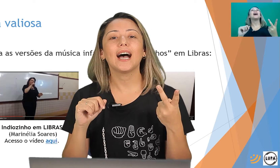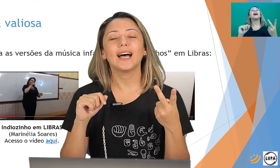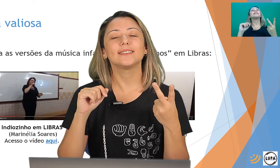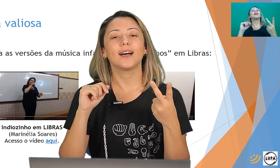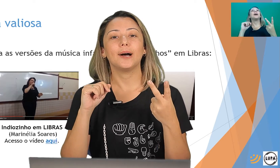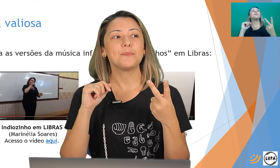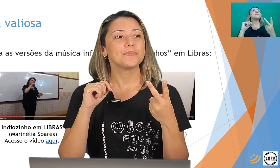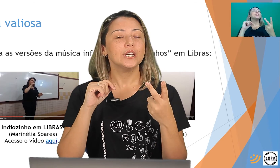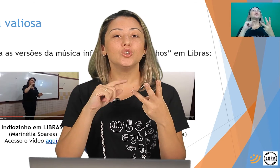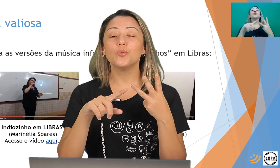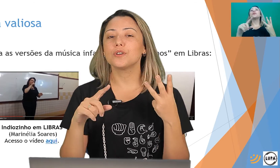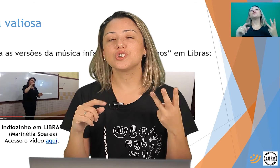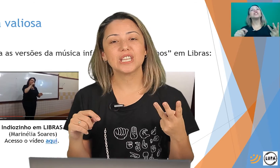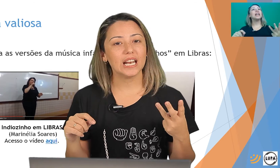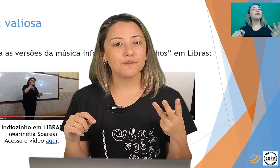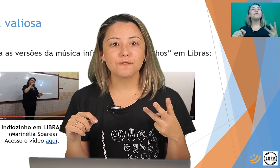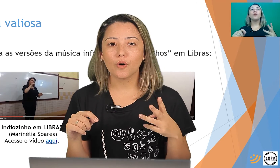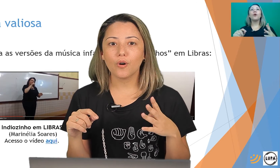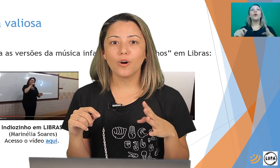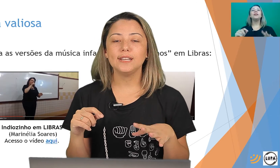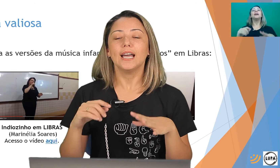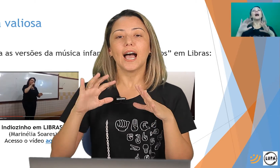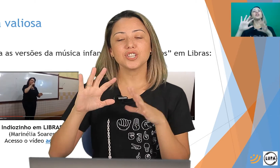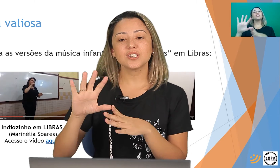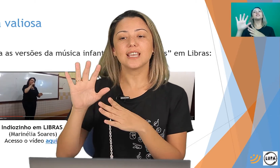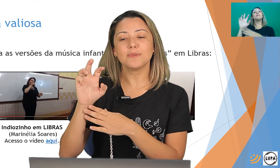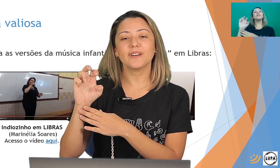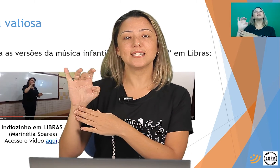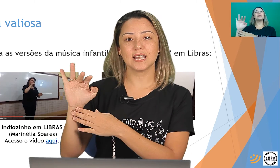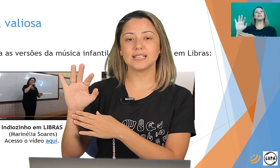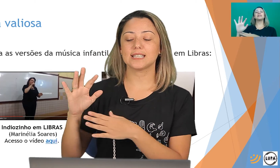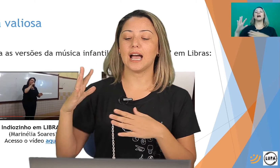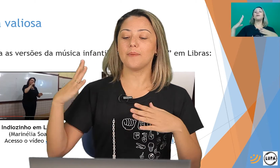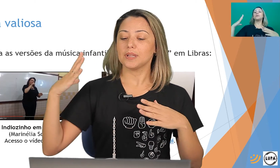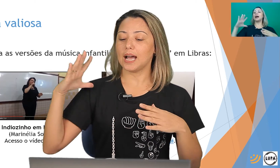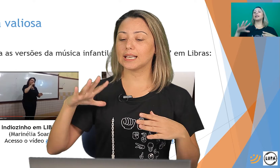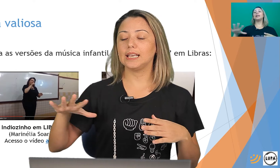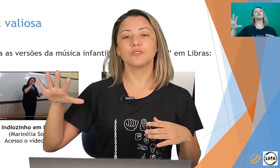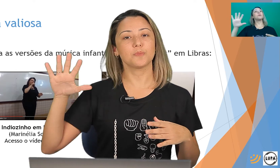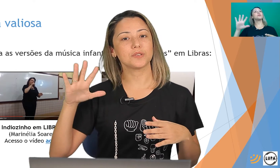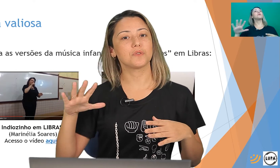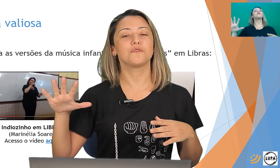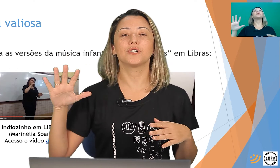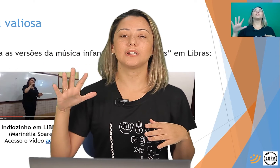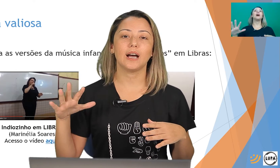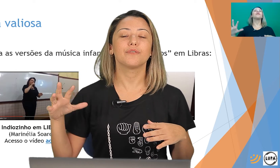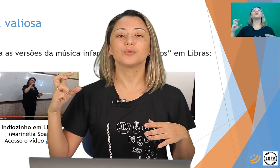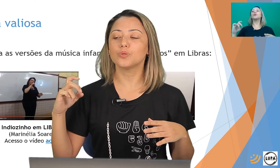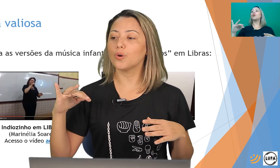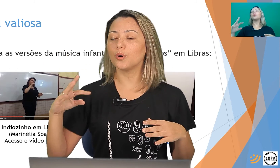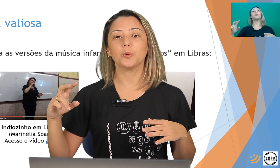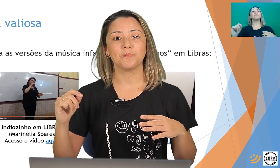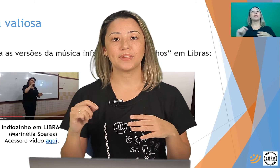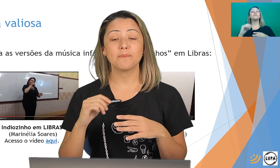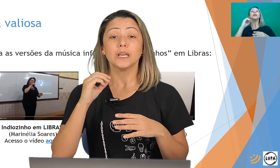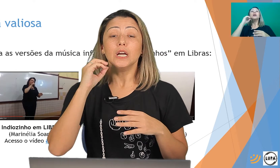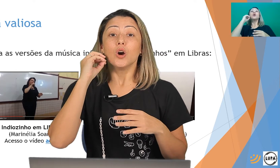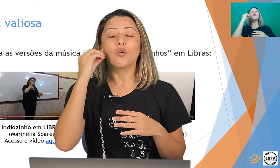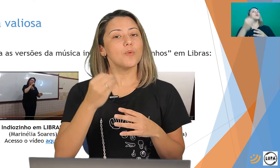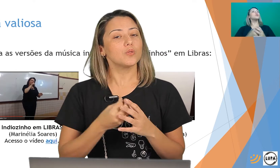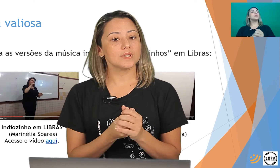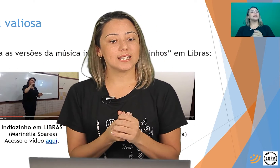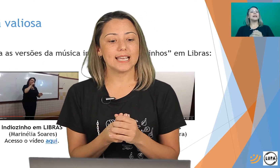Idade, data, número de telefone. A gente sempre vai sinalizar aqui no espaço confortável do corpo,